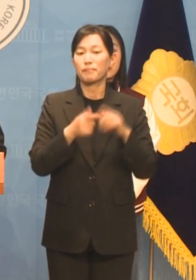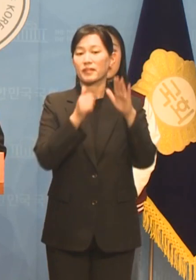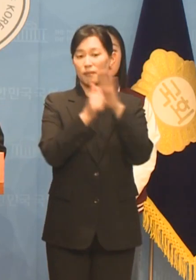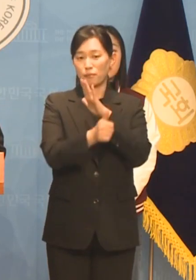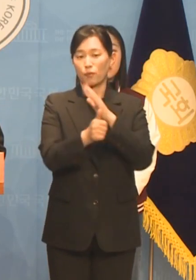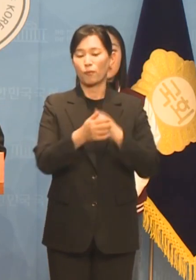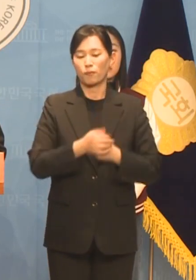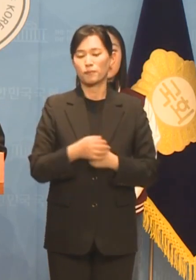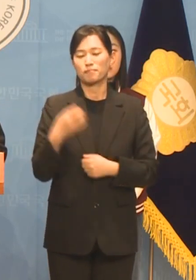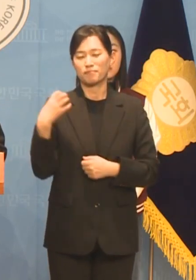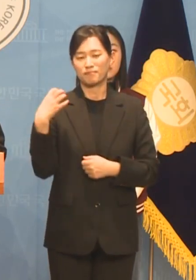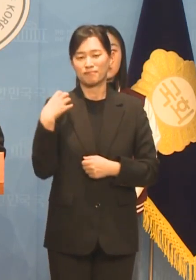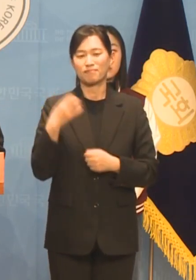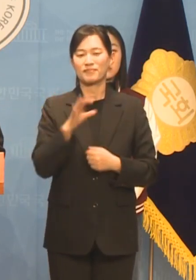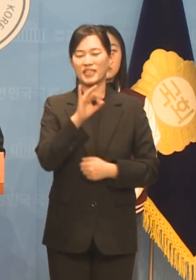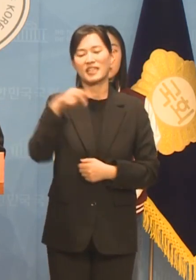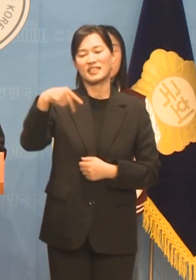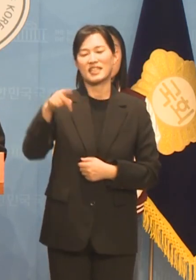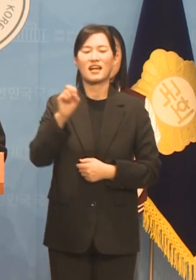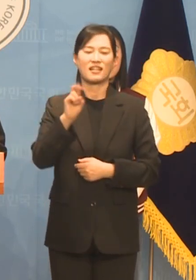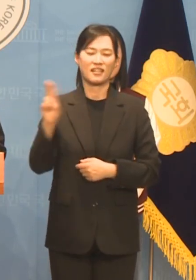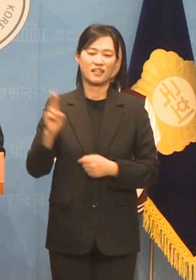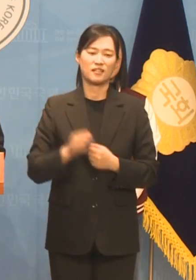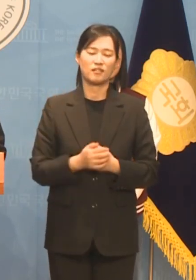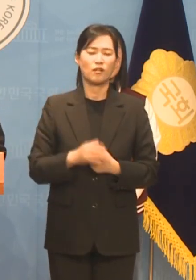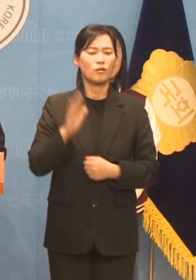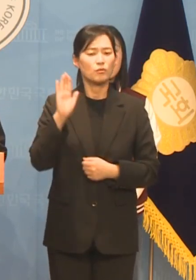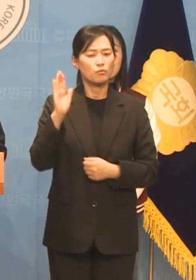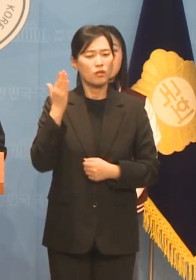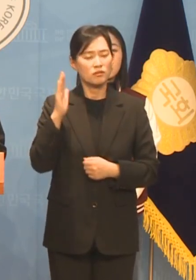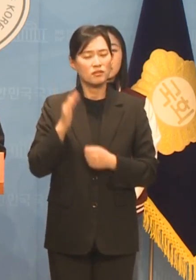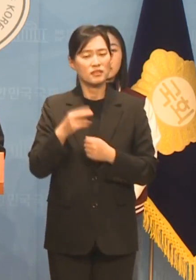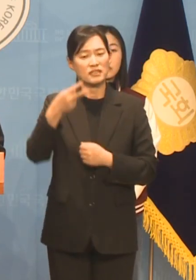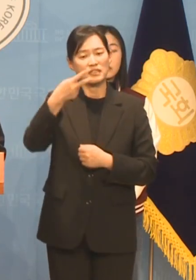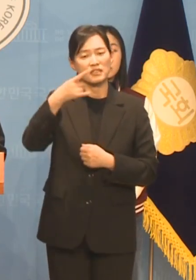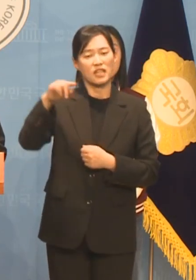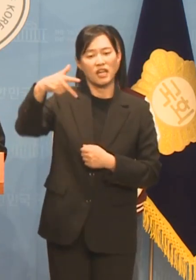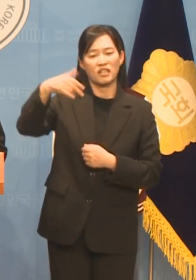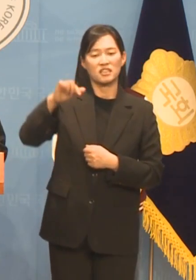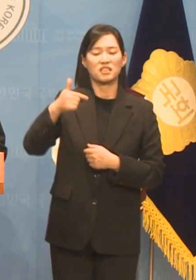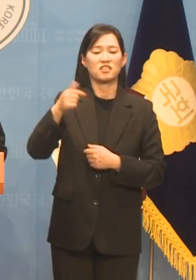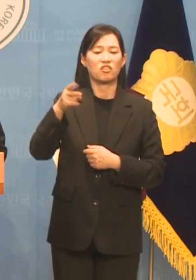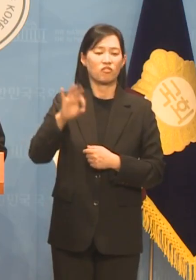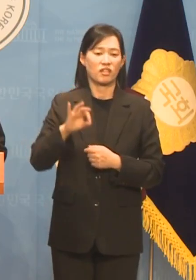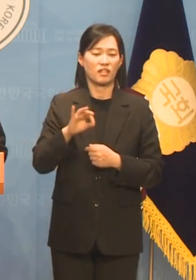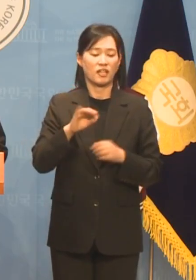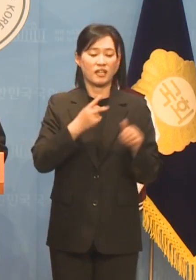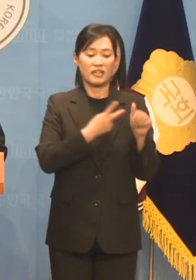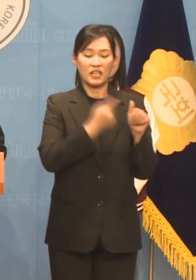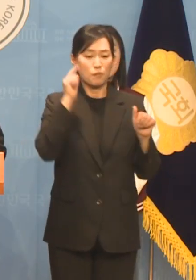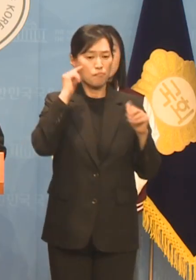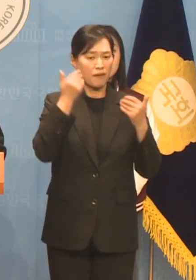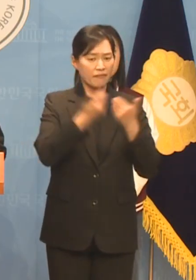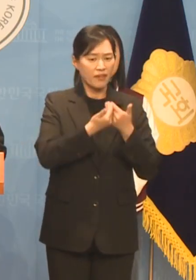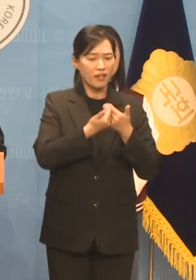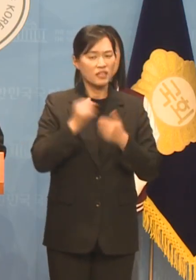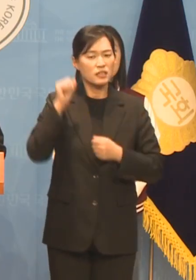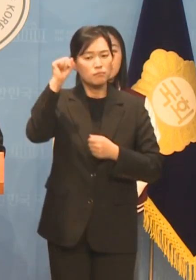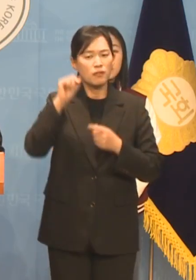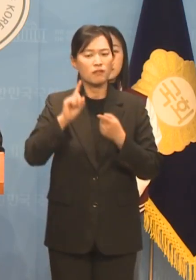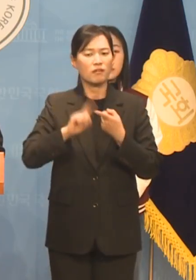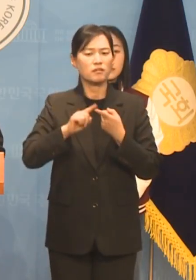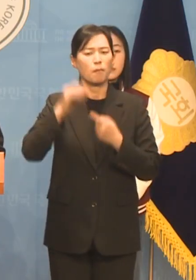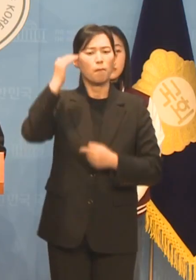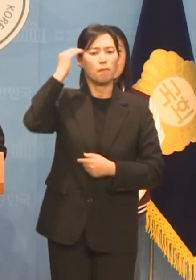대표를 맡게 된 이사야입니다. 최근 대진연이 탄핵 반대 시국선언의 진행을 방해하는 일이